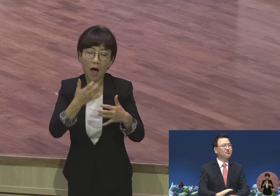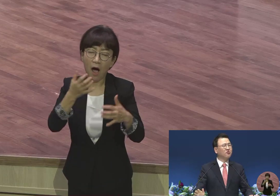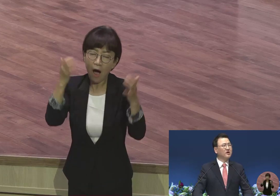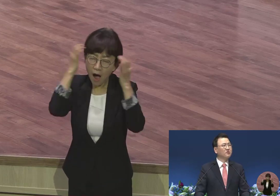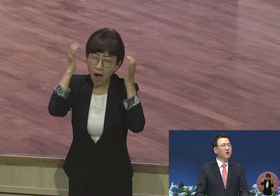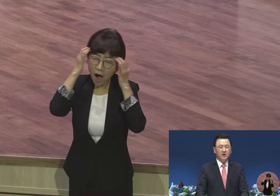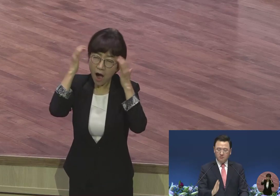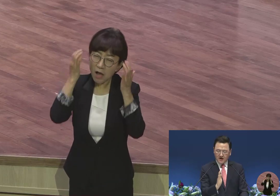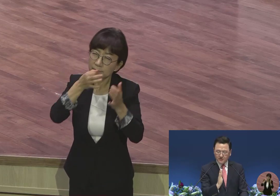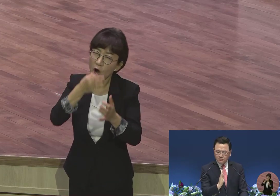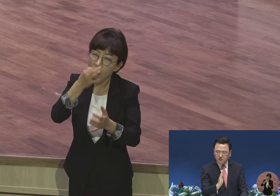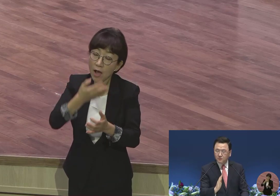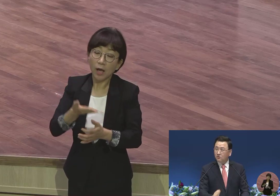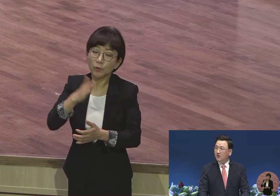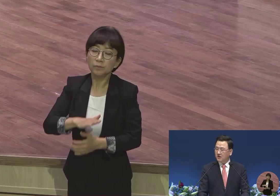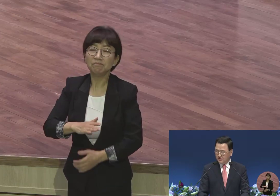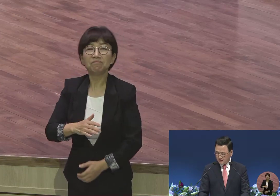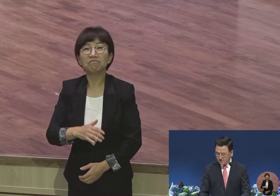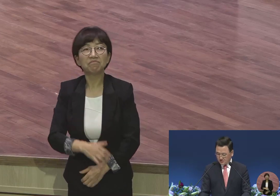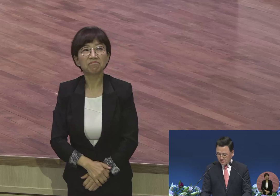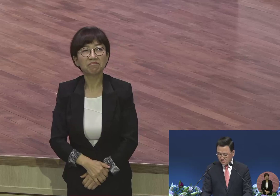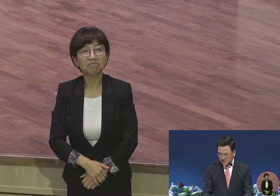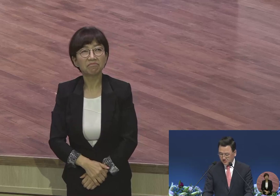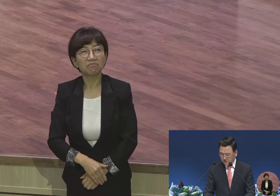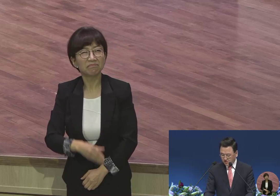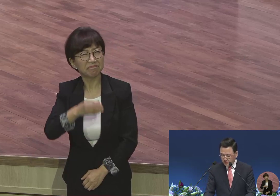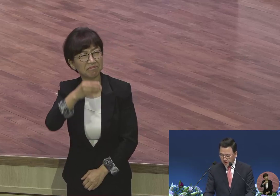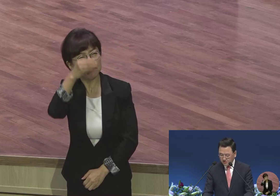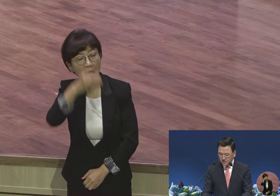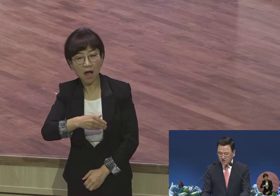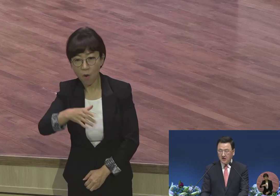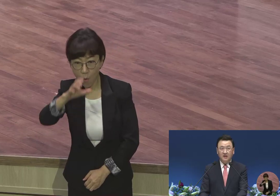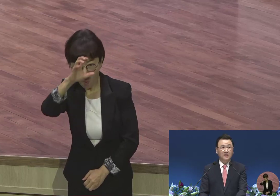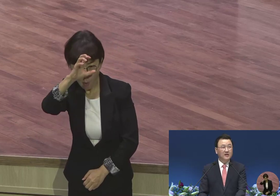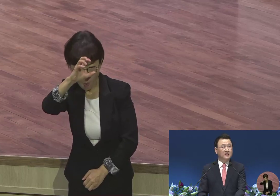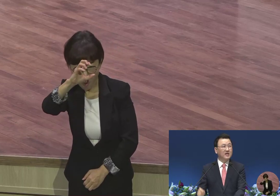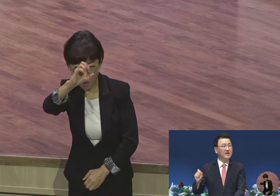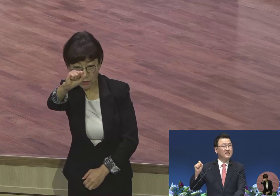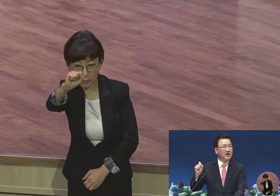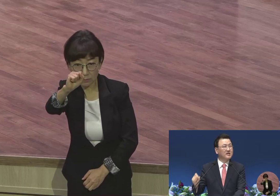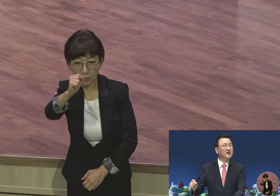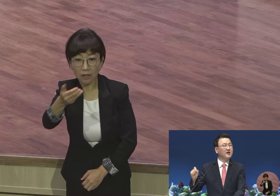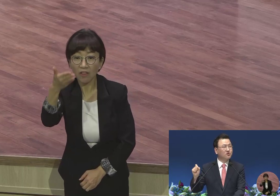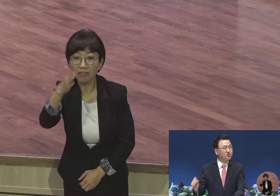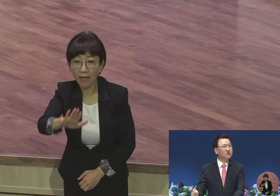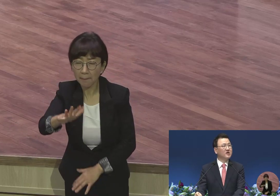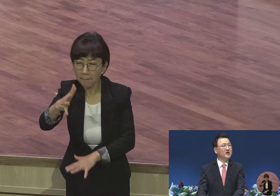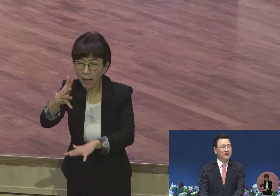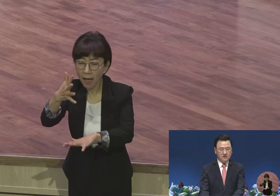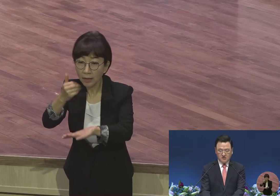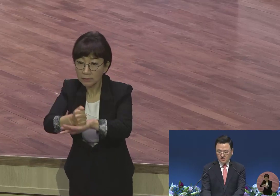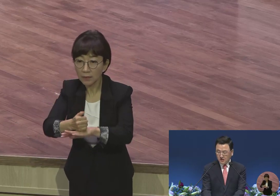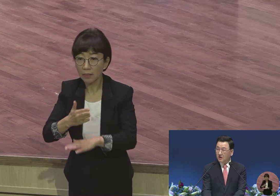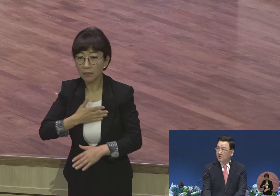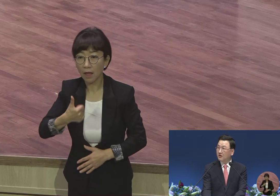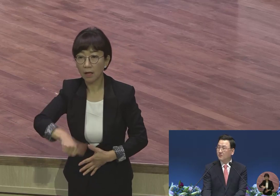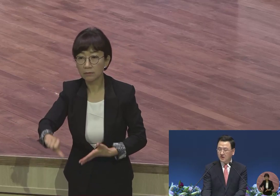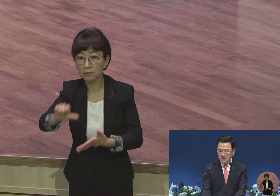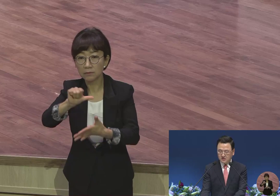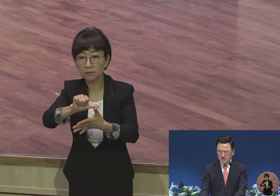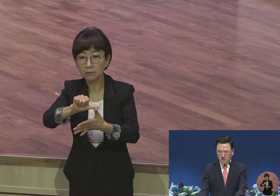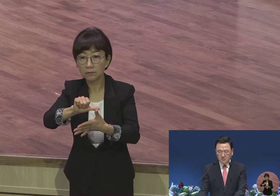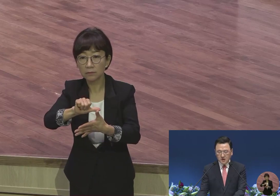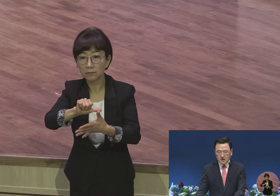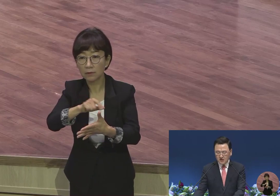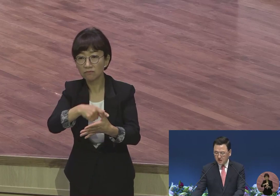동물은 다 죽어가도 바로는 끔찍도 안 해요. 언제 꺾였는가? 자기 장자가 죽으니까 그때